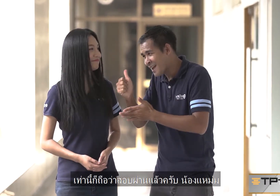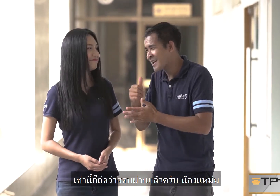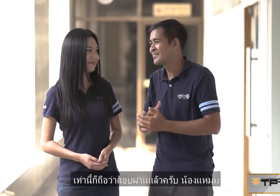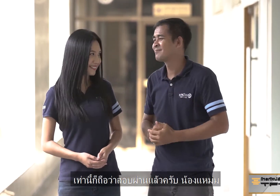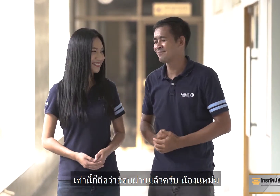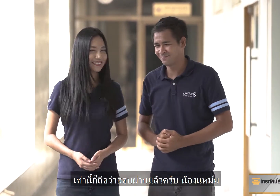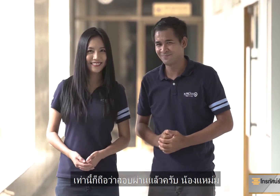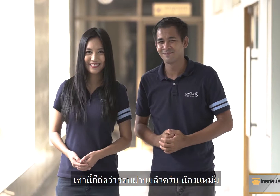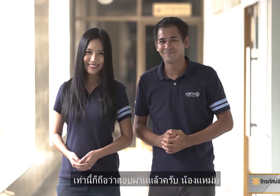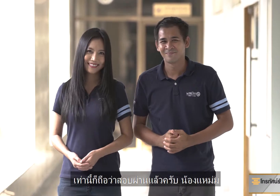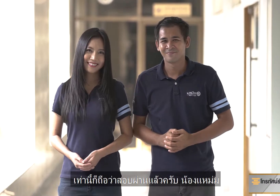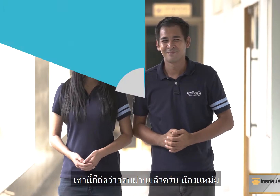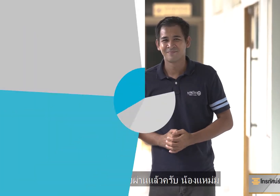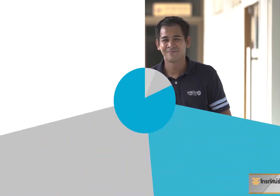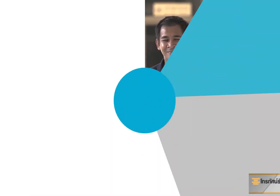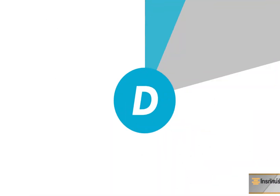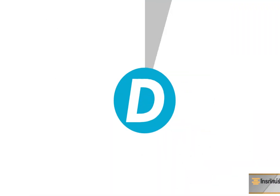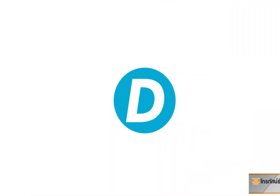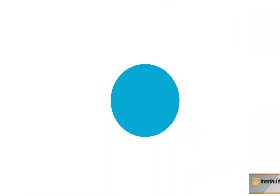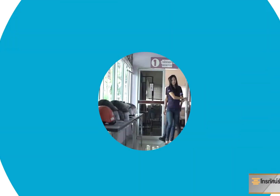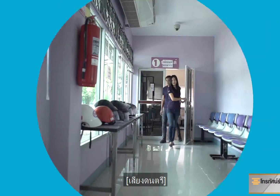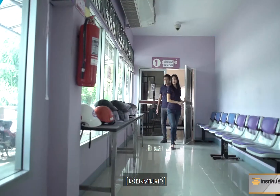านแล้วครับน้องแมม